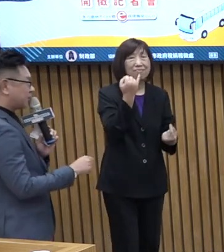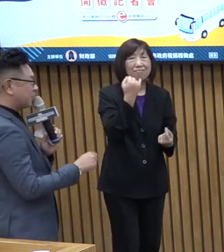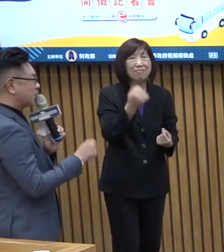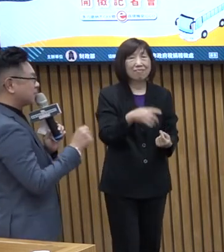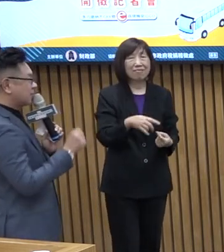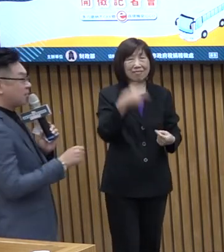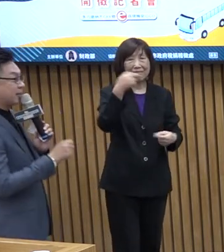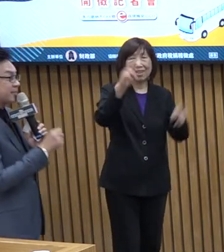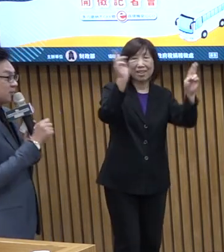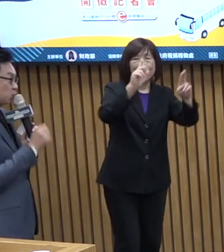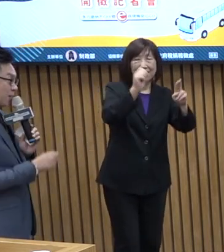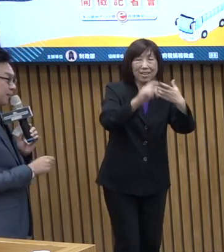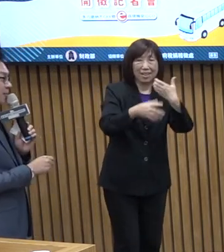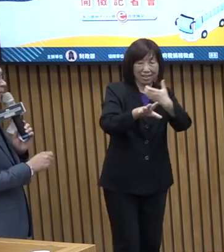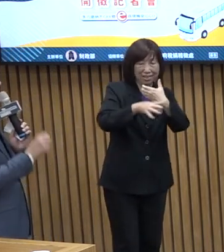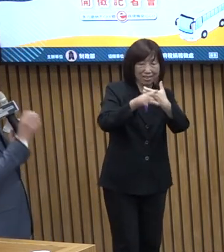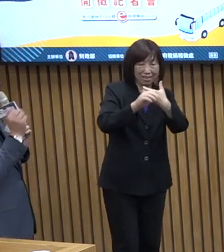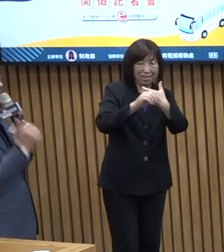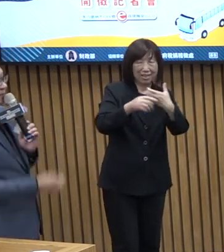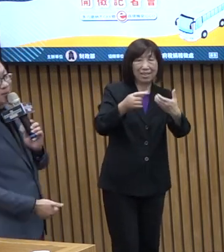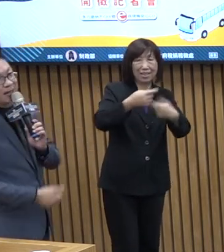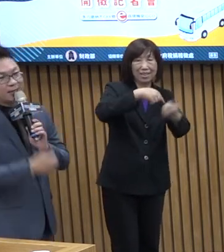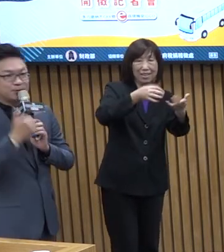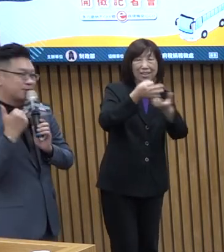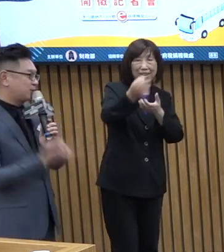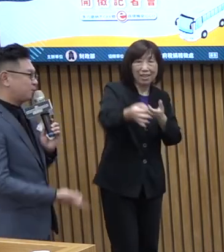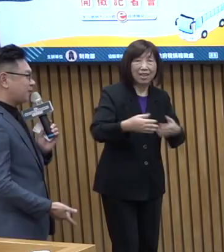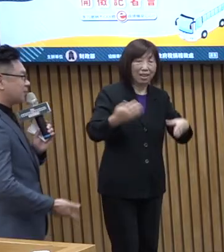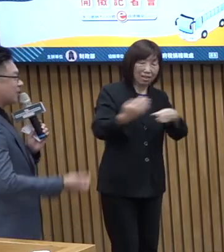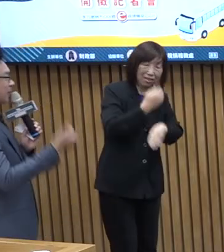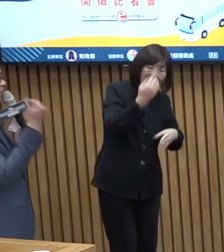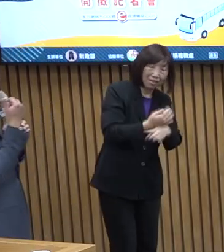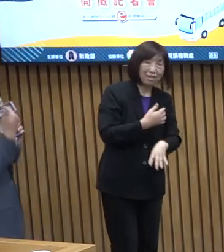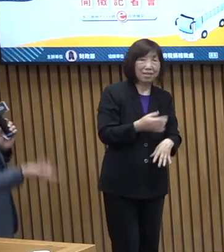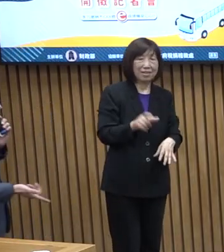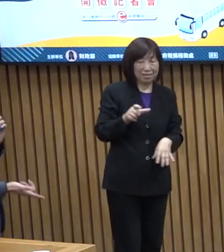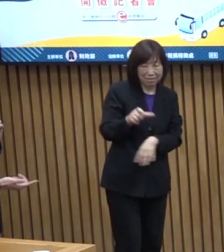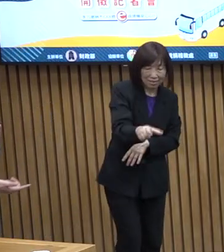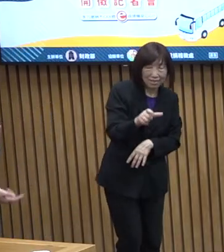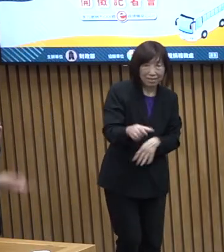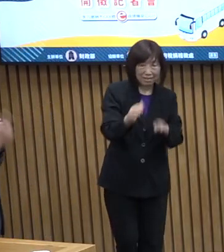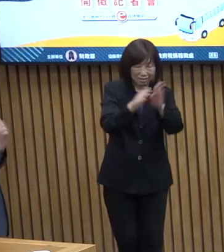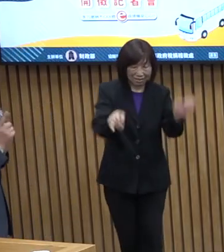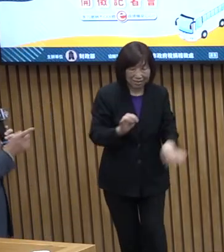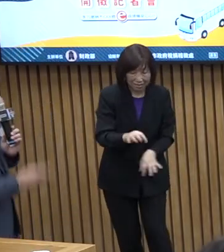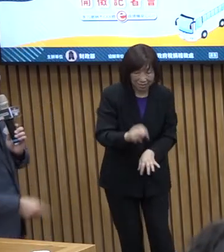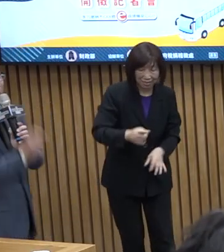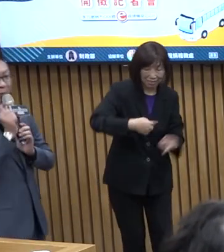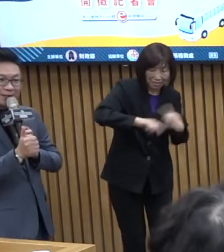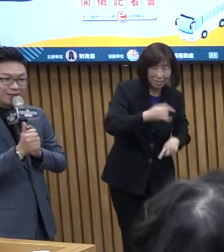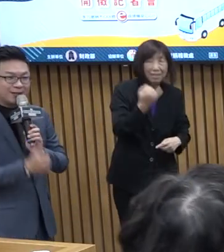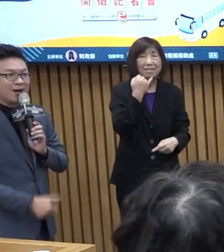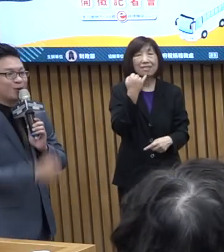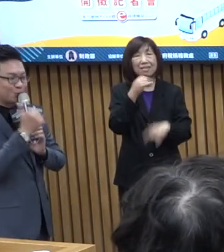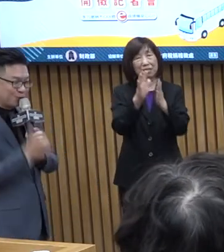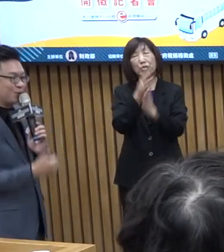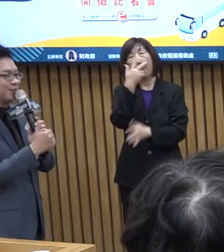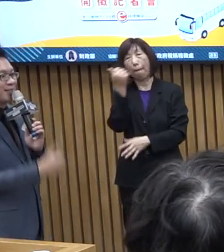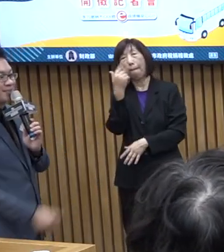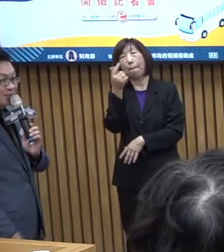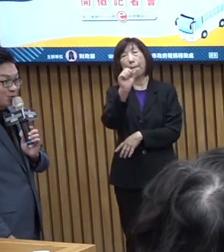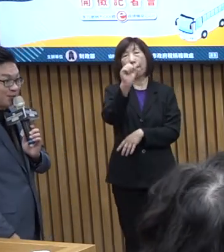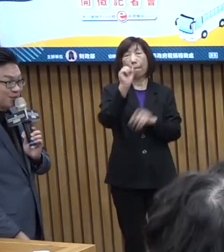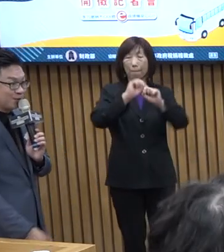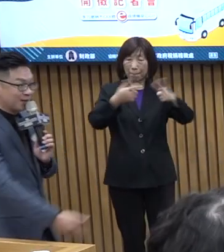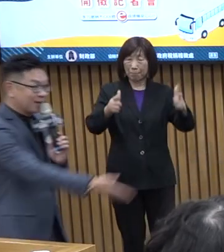支付的账号可以进行转账，可以用信用卡，可以用晶片，可以用 ATM 来转账，通通都是便利多元